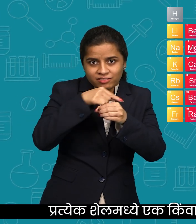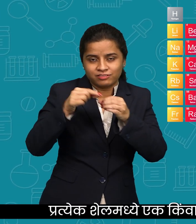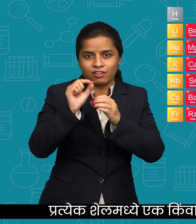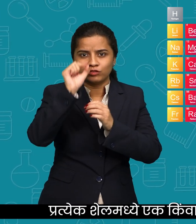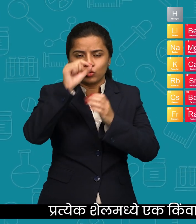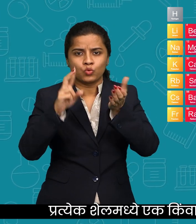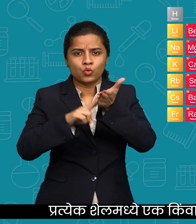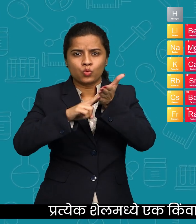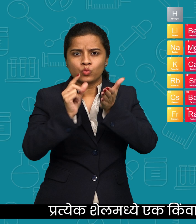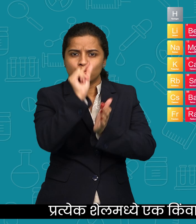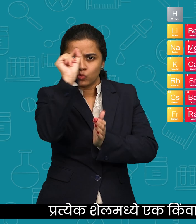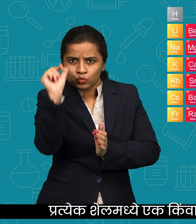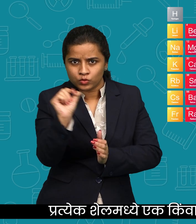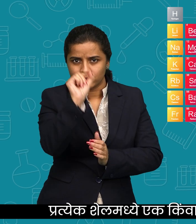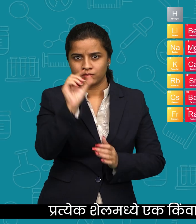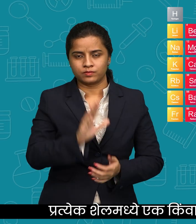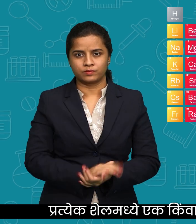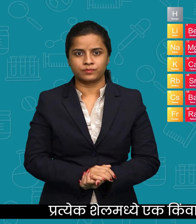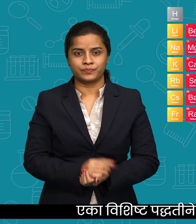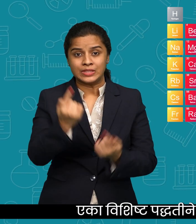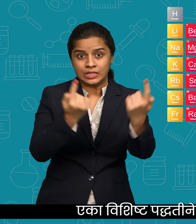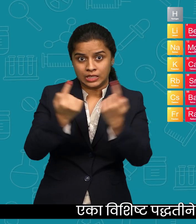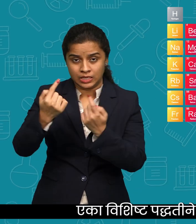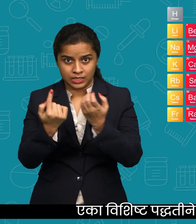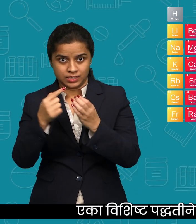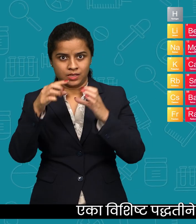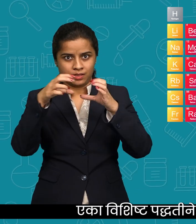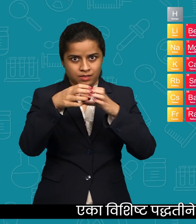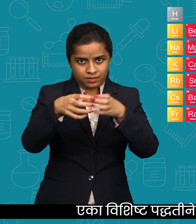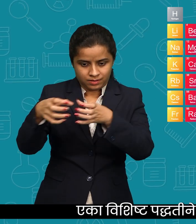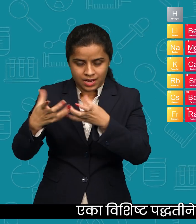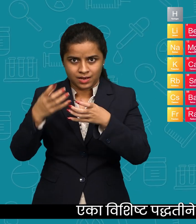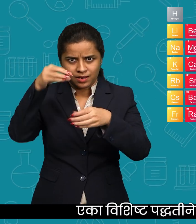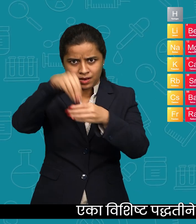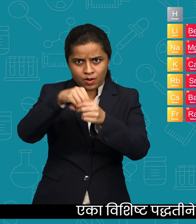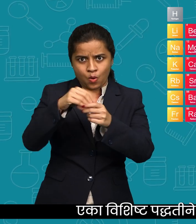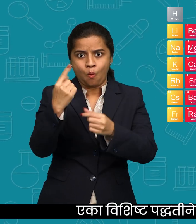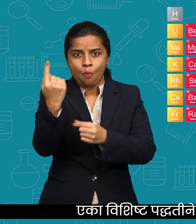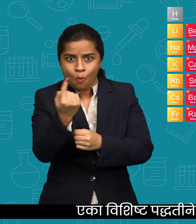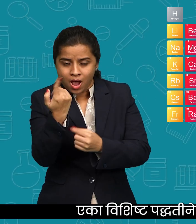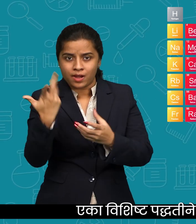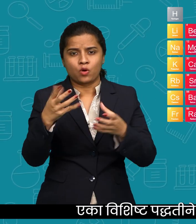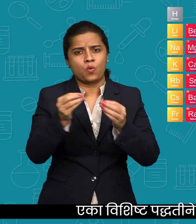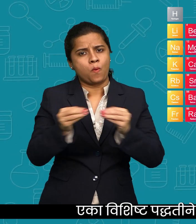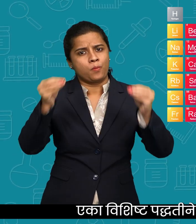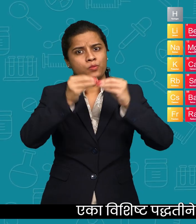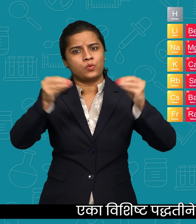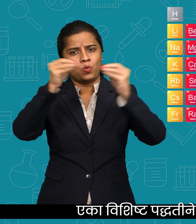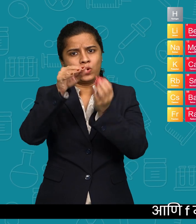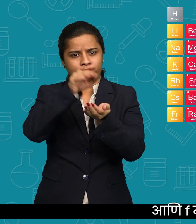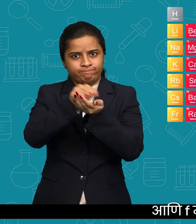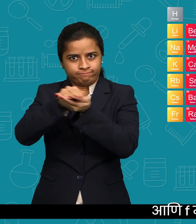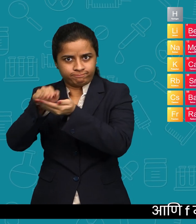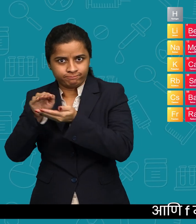किंवा अधिक सबशेल असतात ज्यामध्ये इलेक्ट्रॉन एका विशिष्ट पद्धतीने वितरित केले जातात. हे सबशेल S, P,